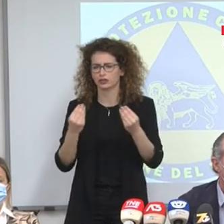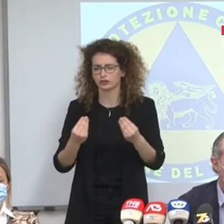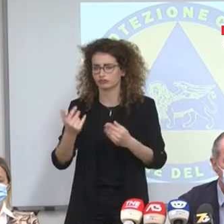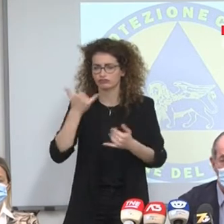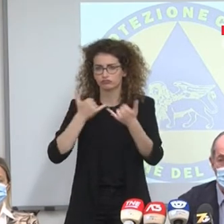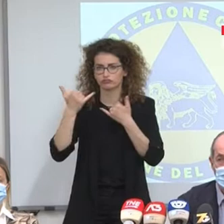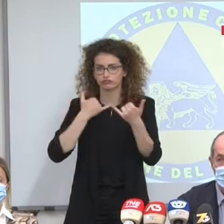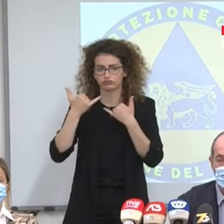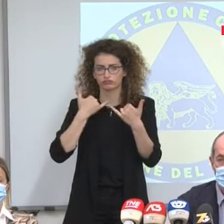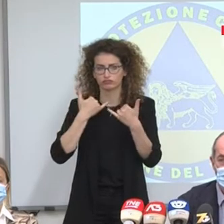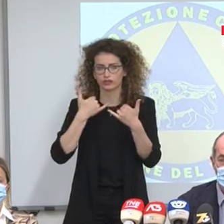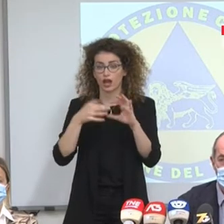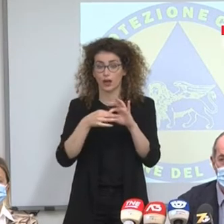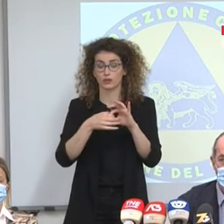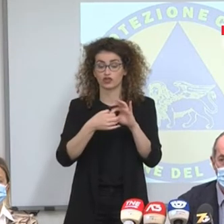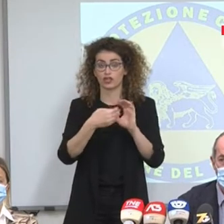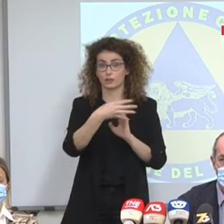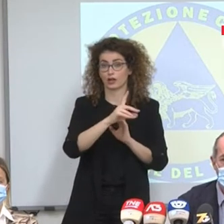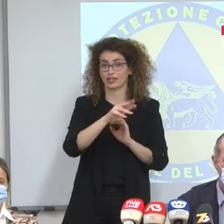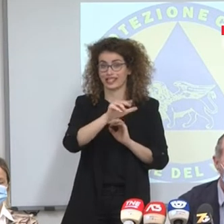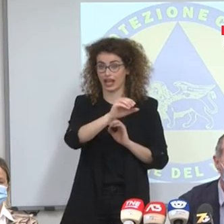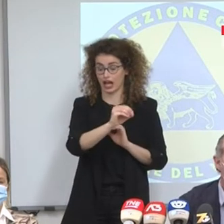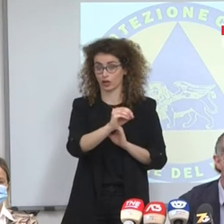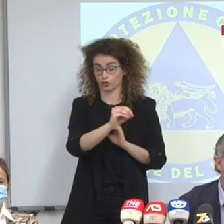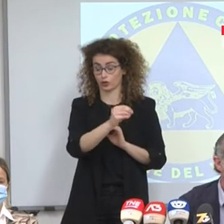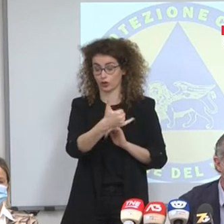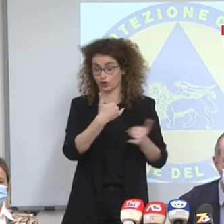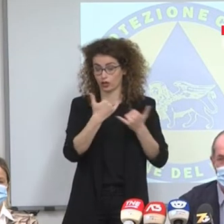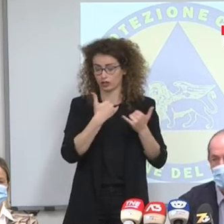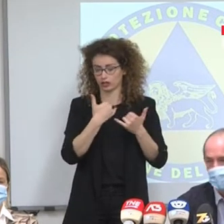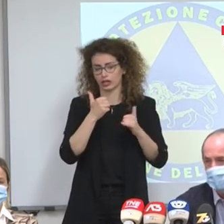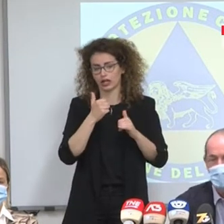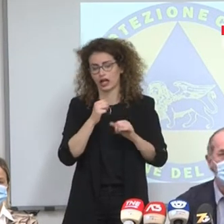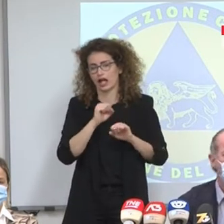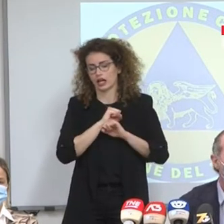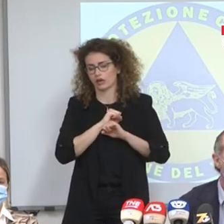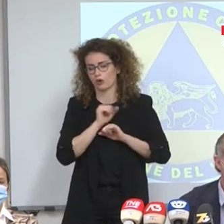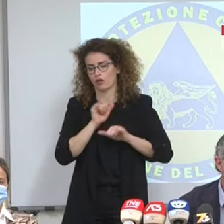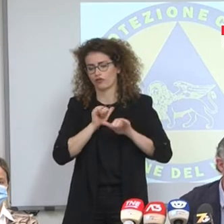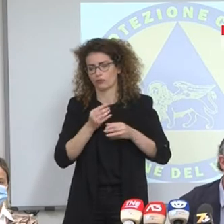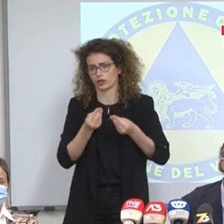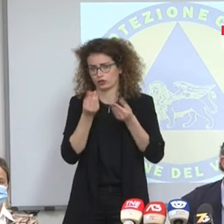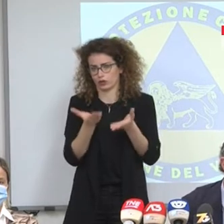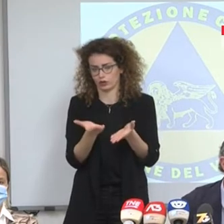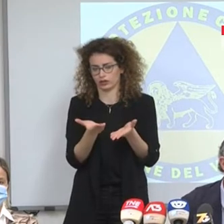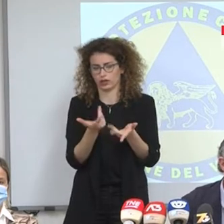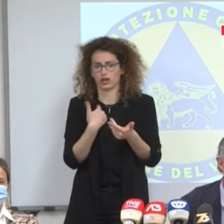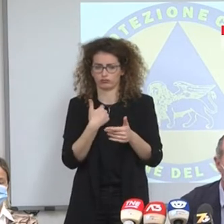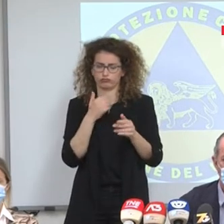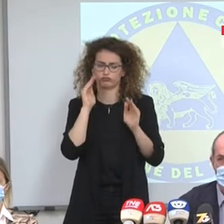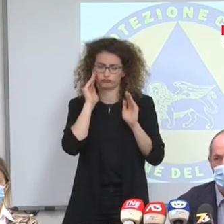chiamato di Marco Zennaro. Penso che sia giusto dare un minimo di informazione. L'informazione è: siamo sul